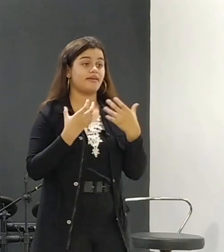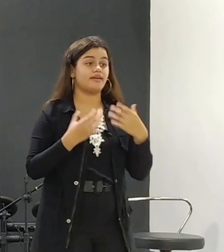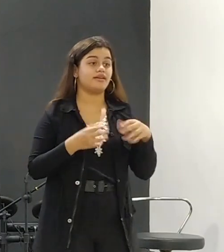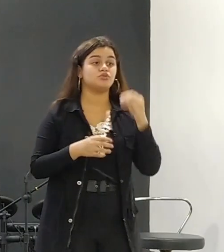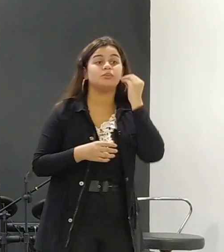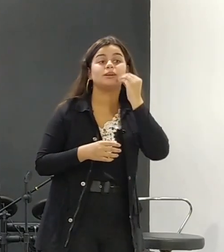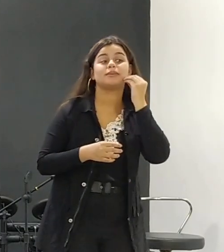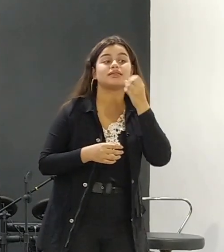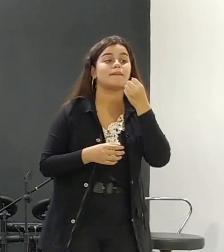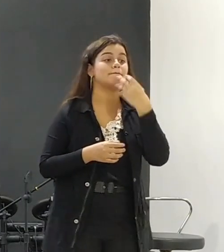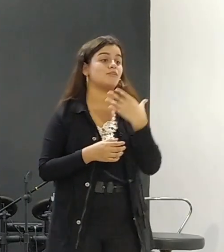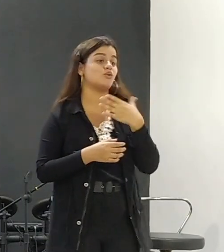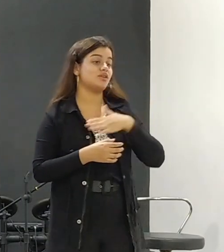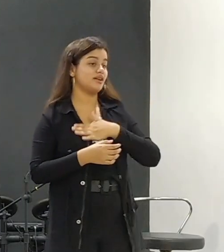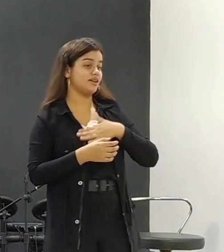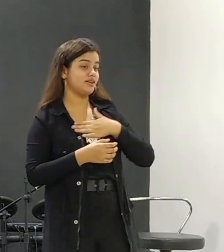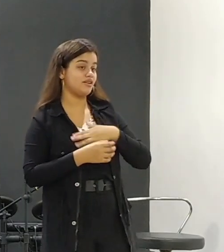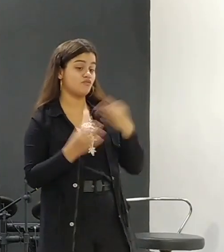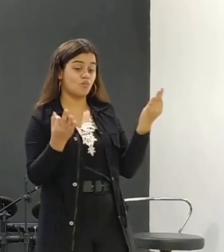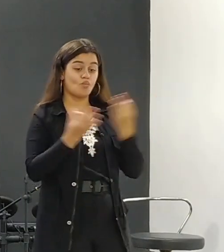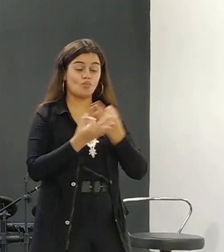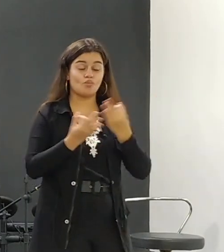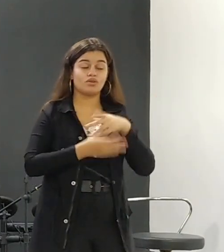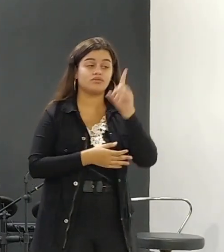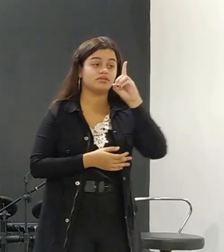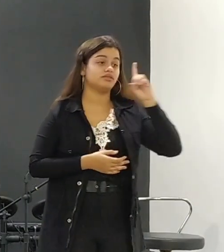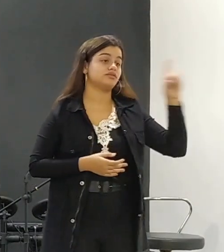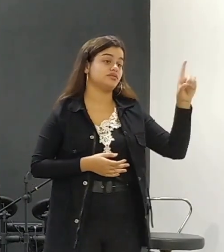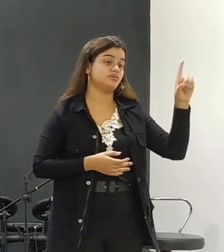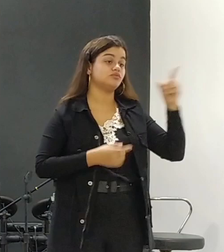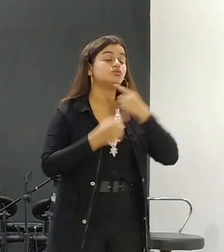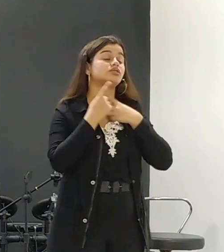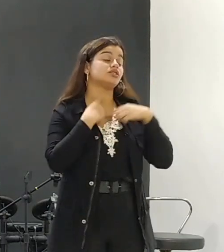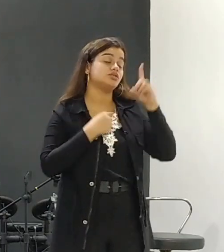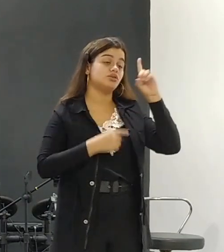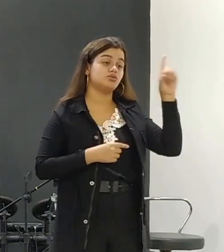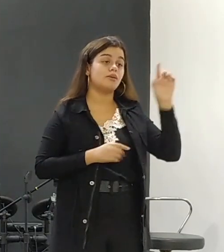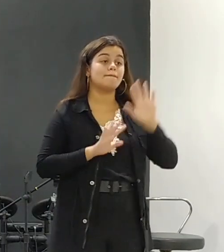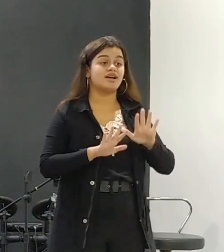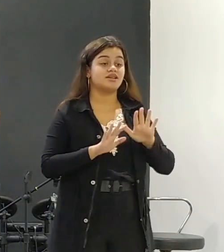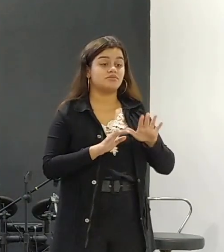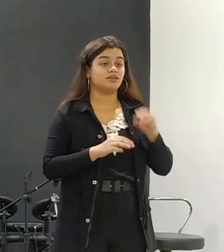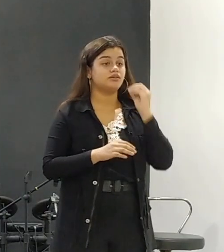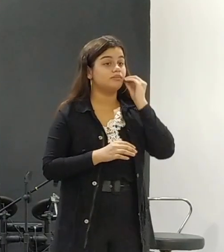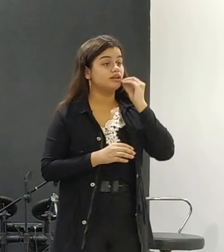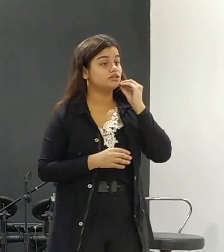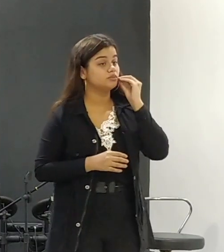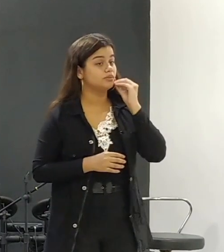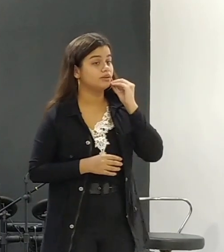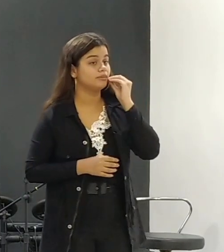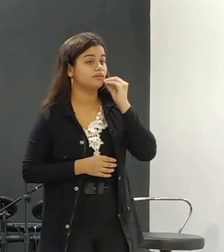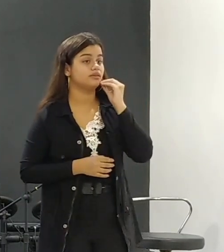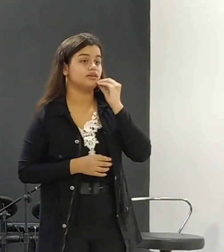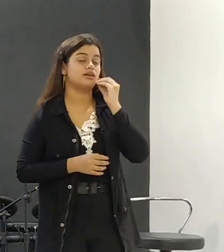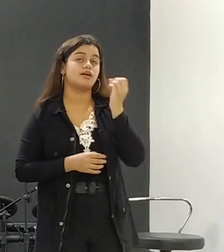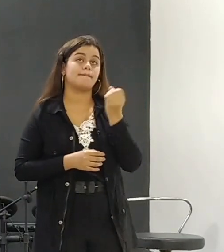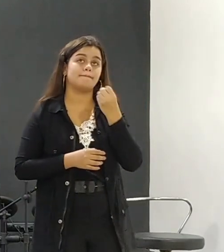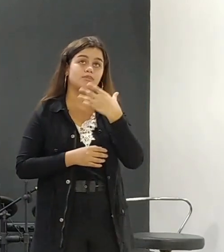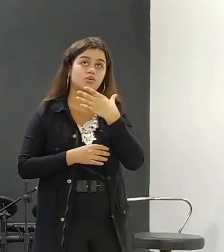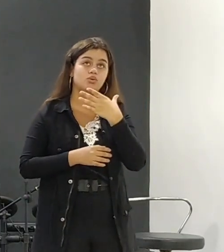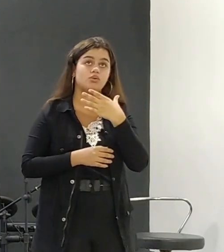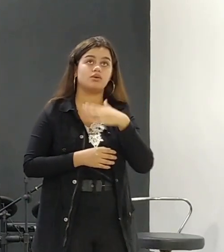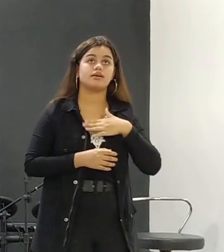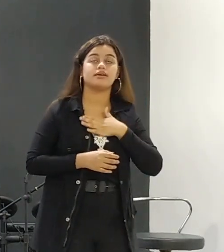a boa, a agradável e perfeita vontade de Deus, mas para que você possa experimentar essa